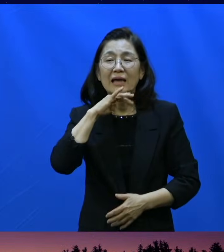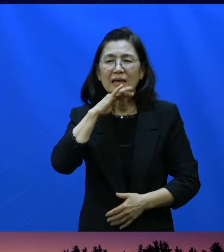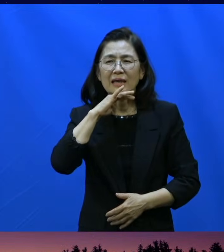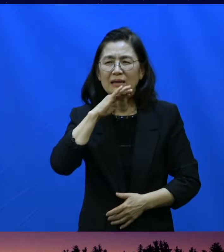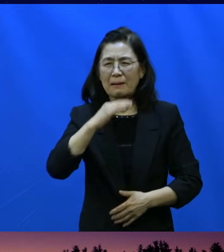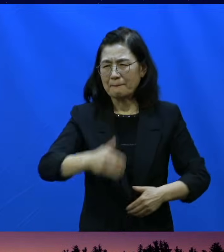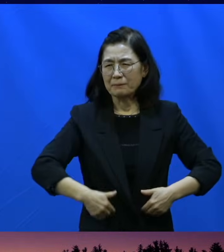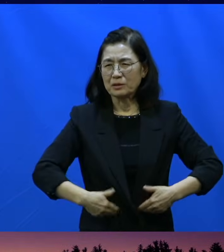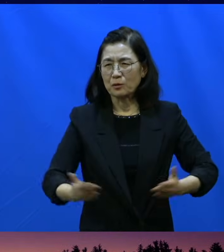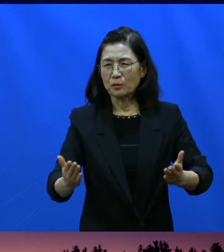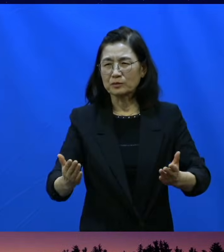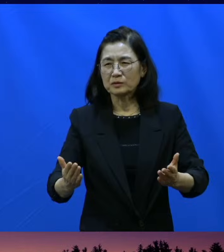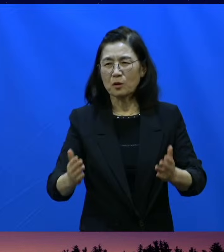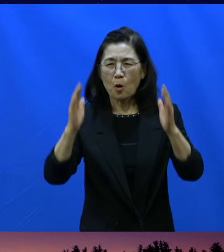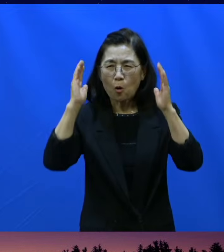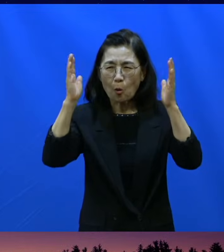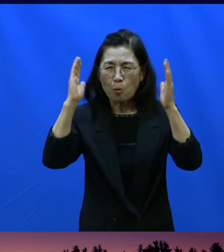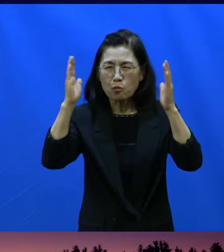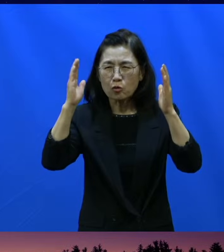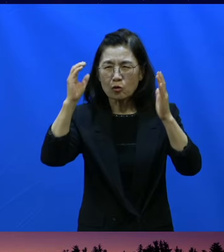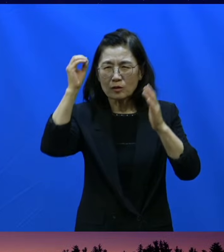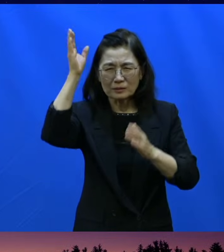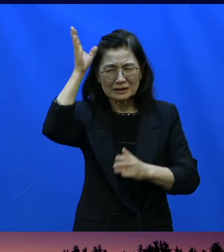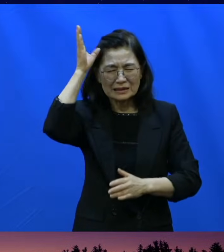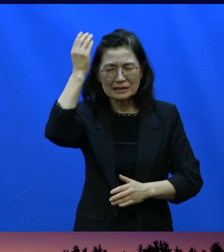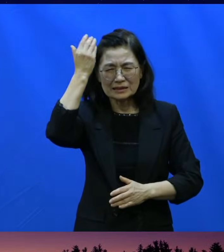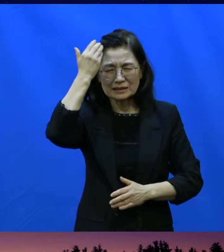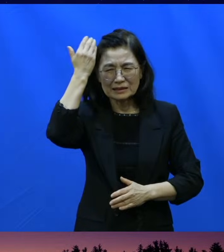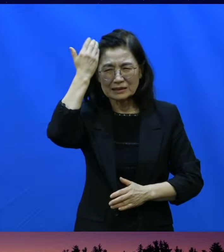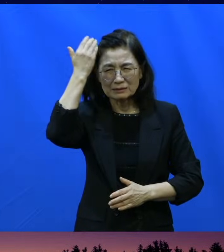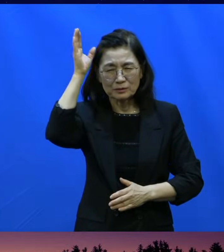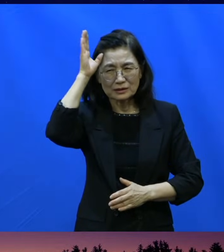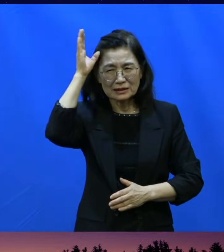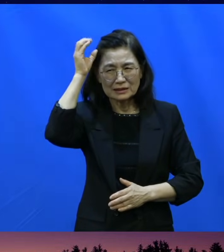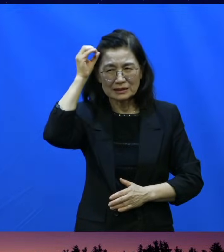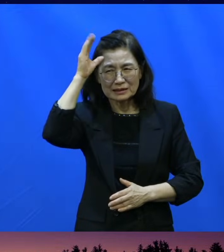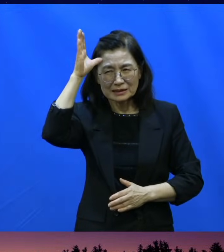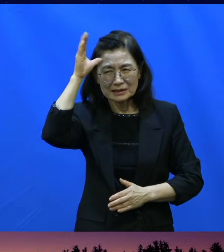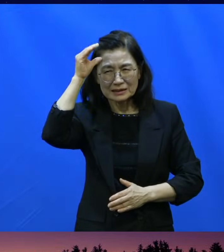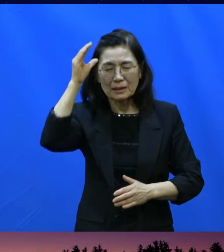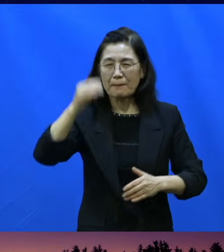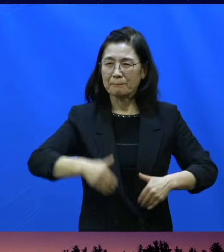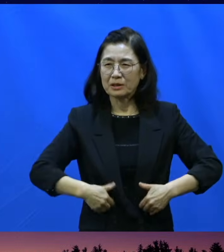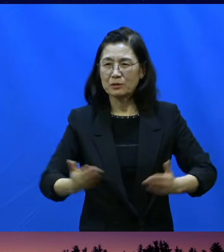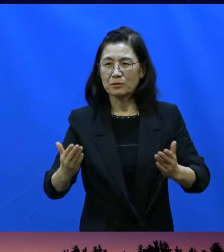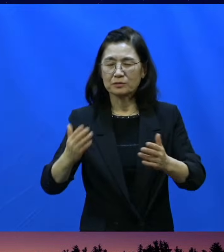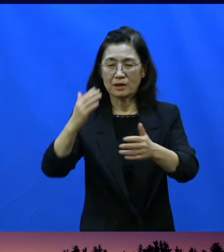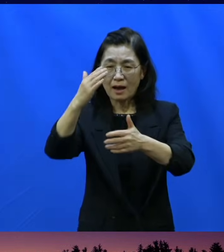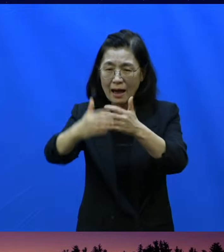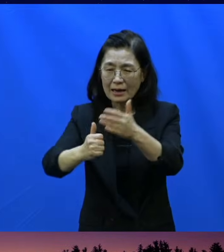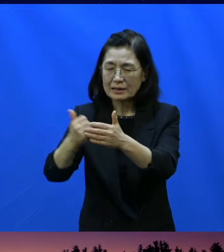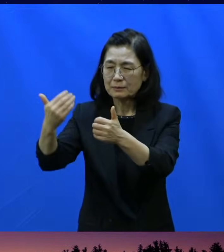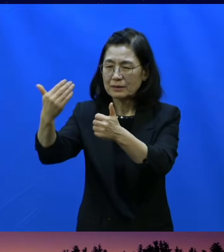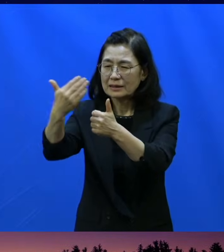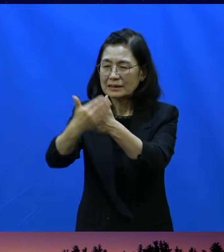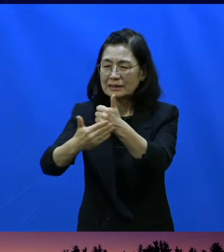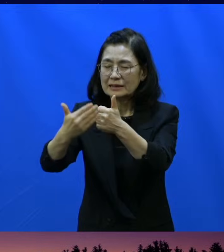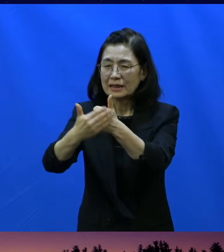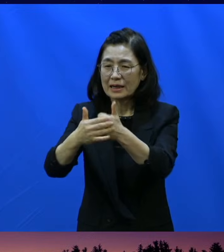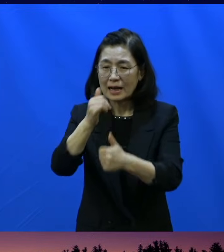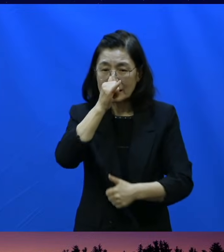없어요. 뭐 경륜도 없어요. 그냥 다 뒤집어져 버려. 순서가 다 뒤집어져 버려. 하나님의 은혜가 임하는 곳에